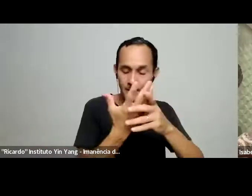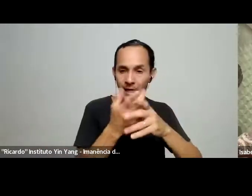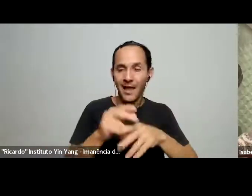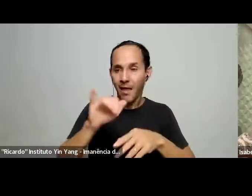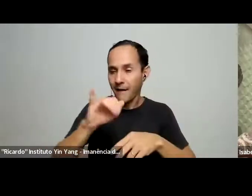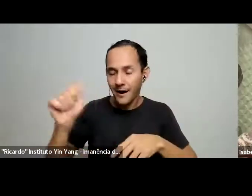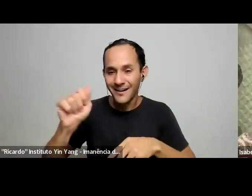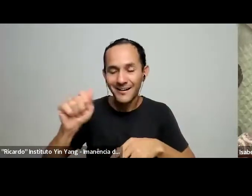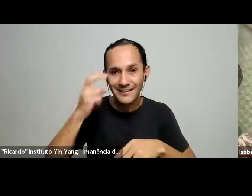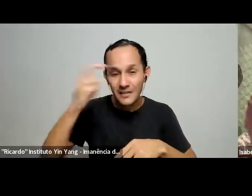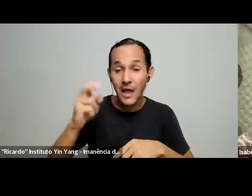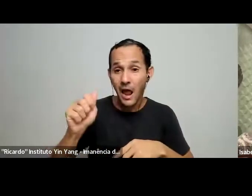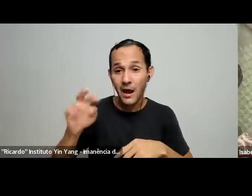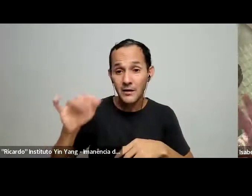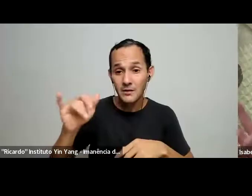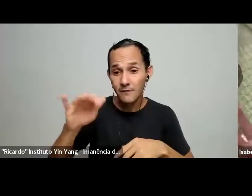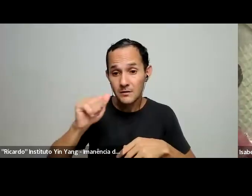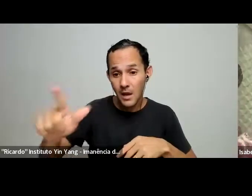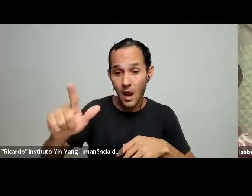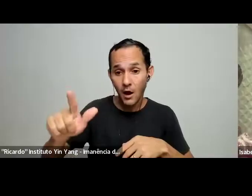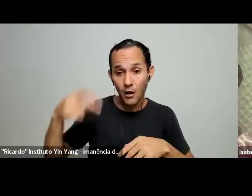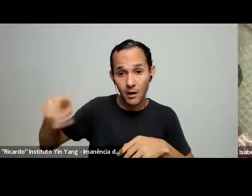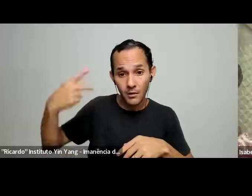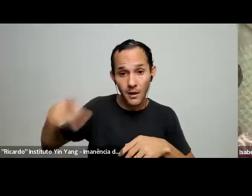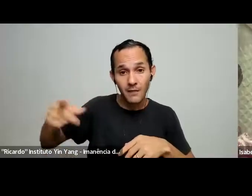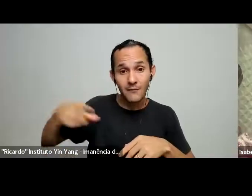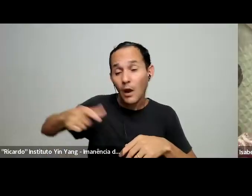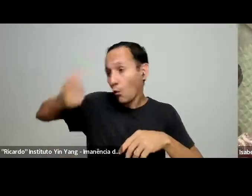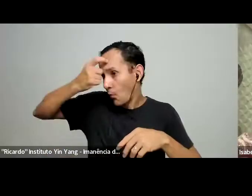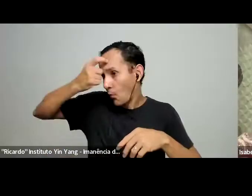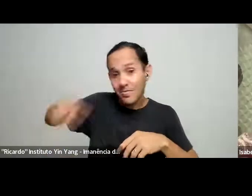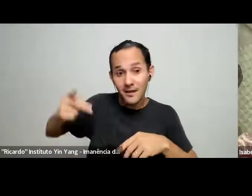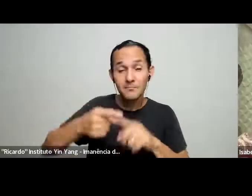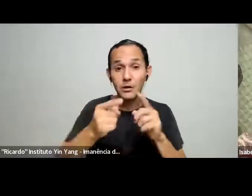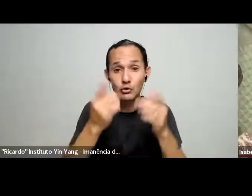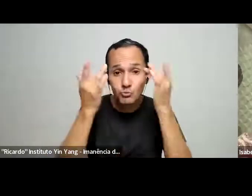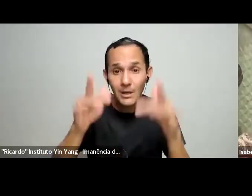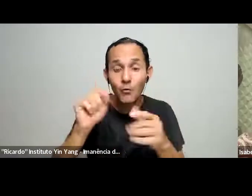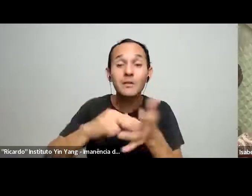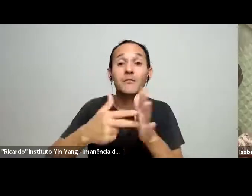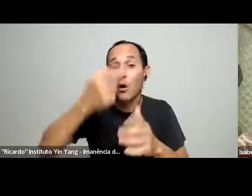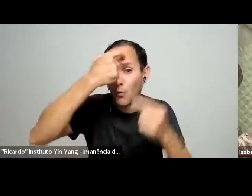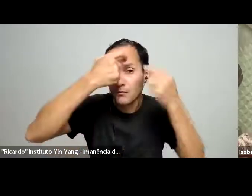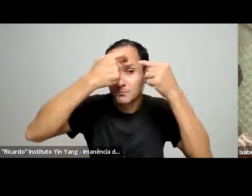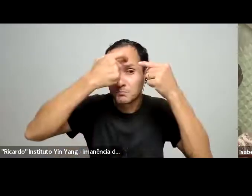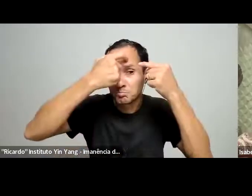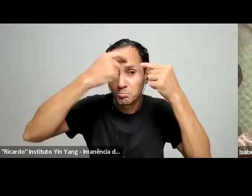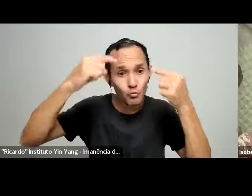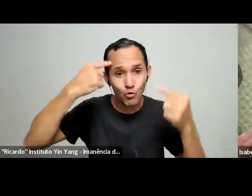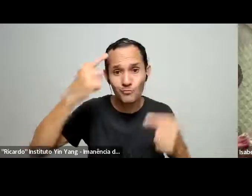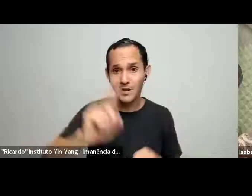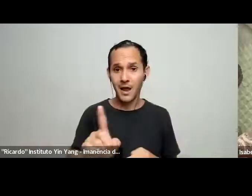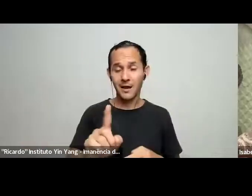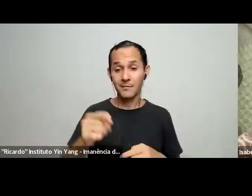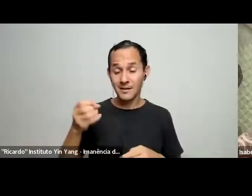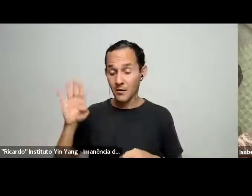chegar um ponto que a inteligência artificial vai ser autoconsciente. Nós não sabemos o que é a consciência. Então, se Bert Hellinger dizia para